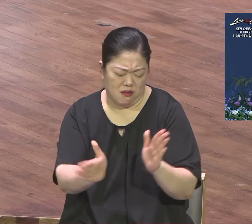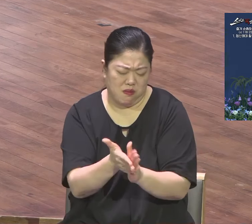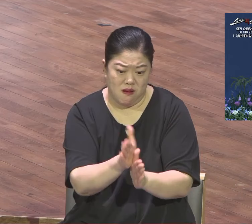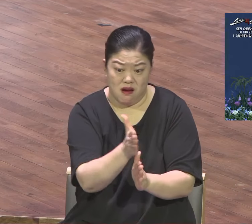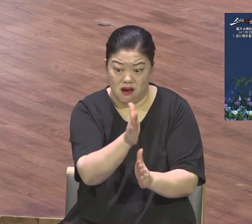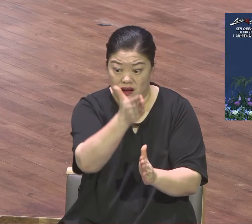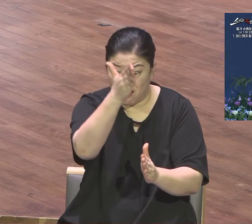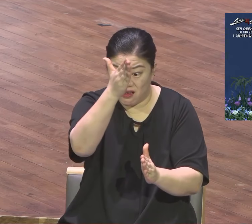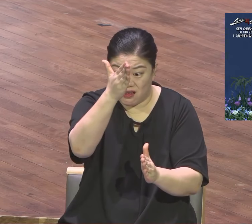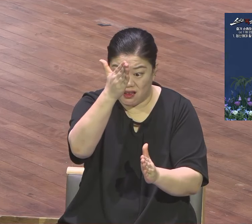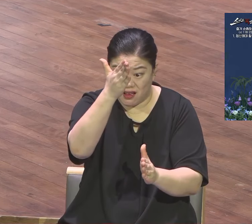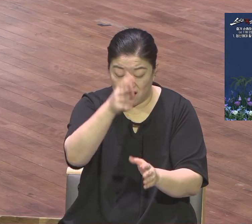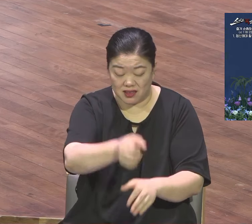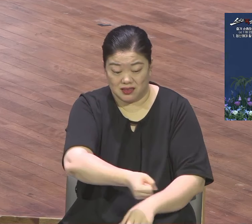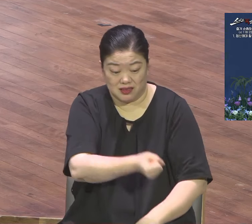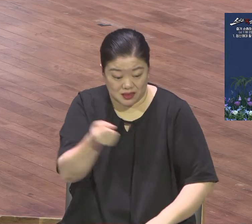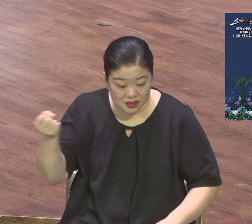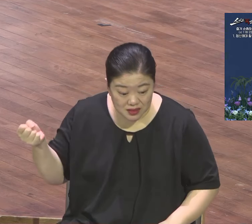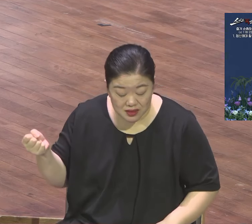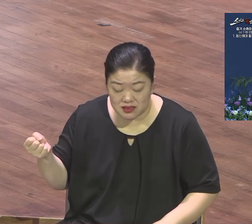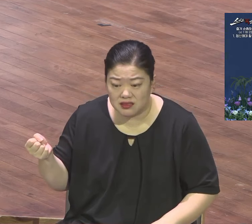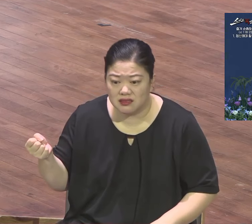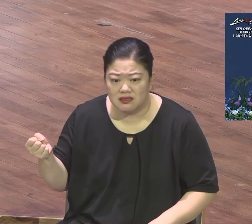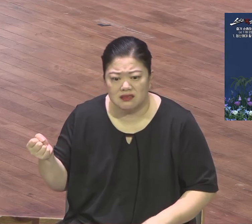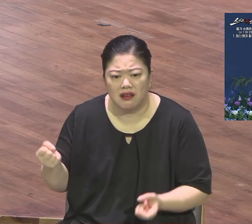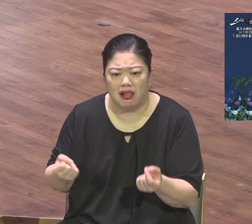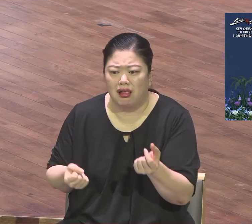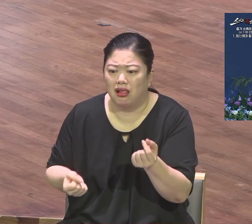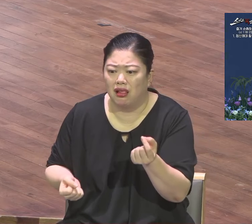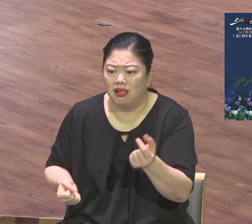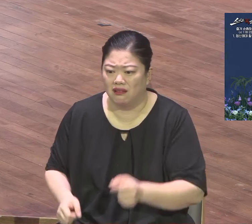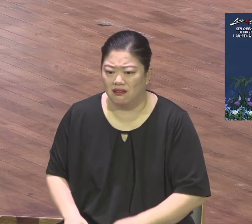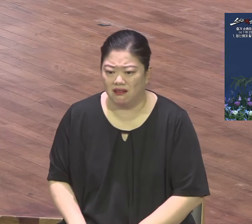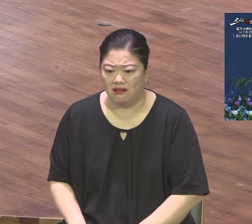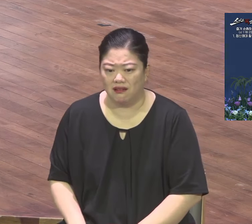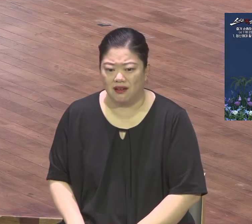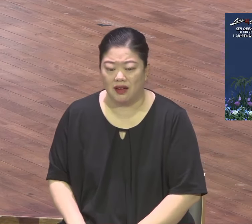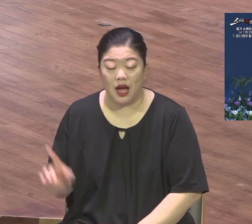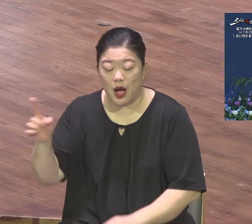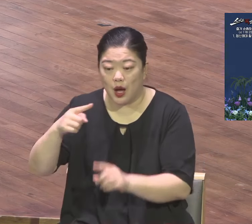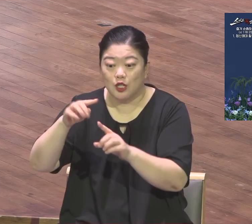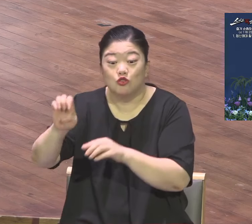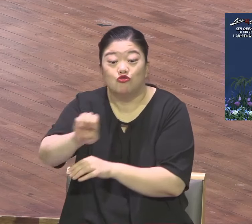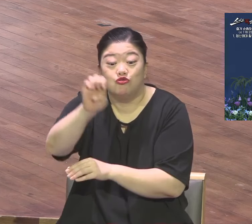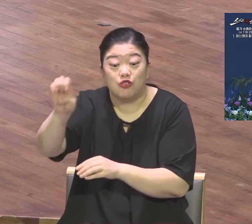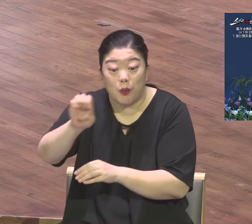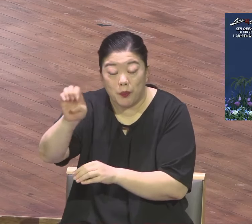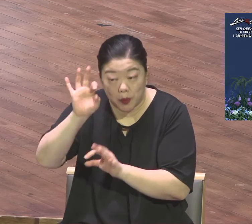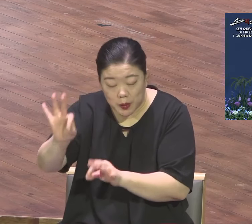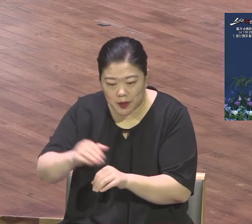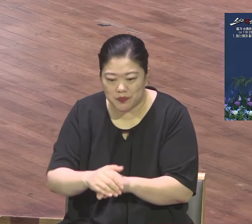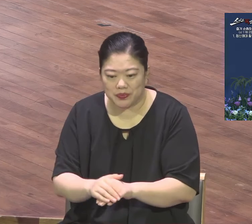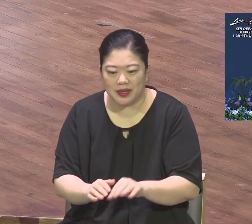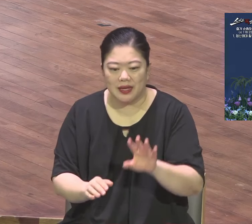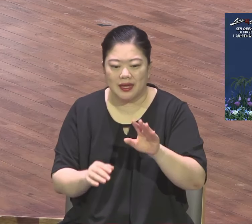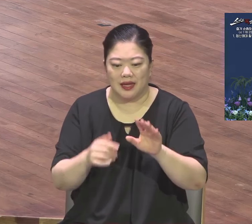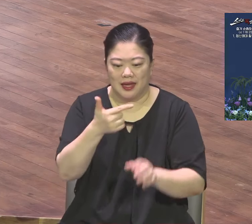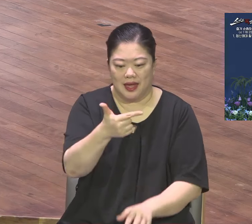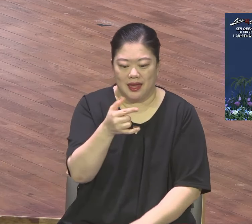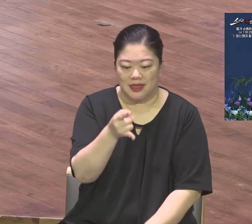그래서 유럽에는 네 바퀴 교인이 교인들이다. 네 바퀴 교인. 이게 무슨